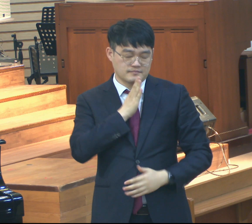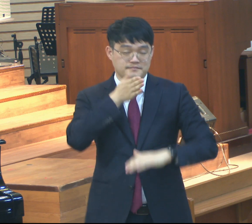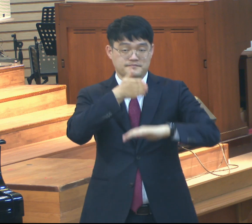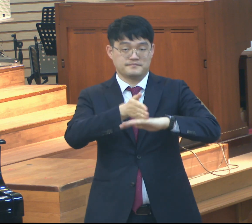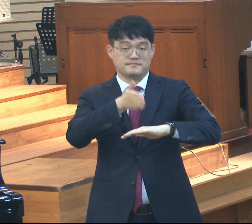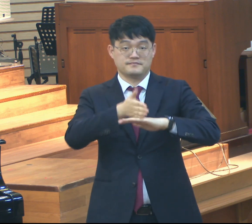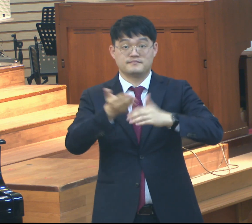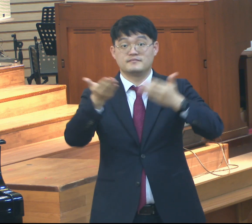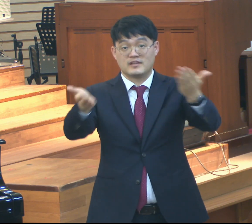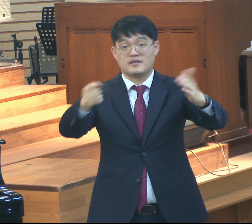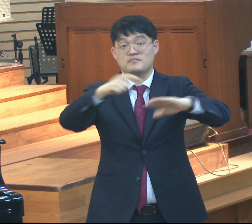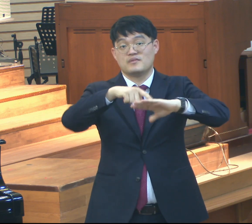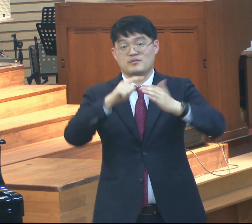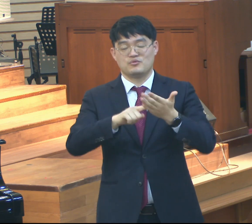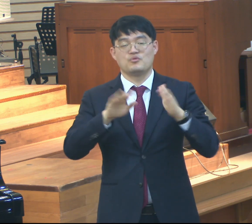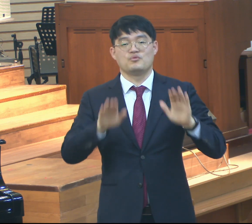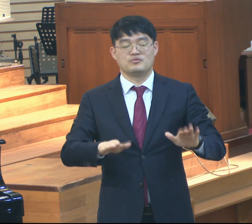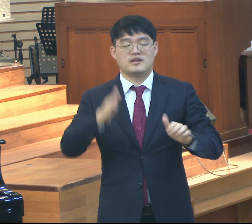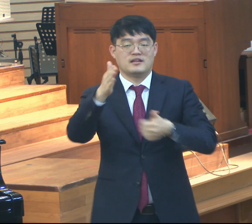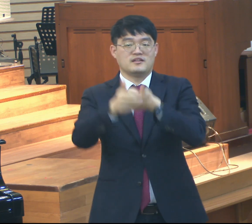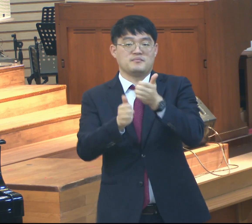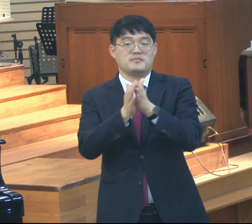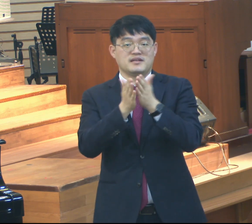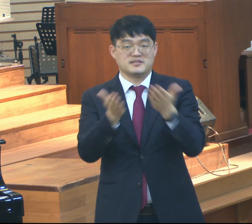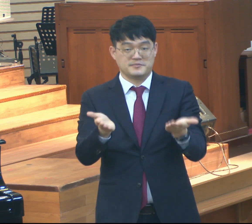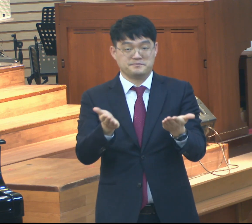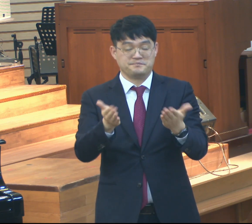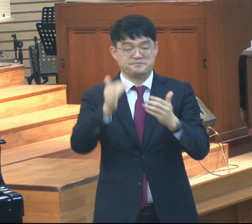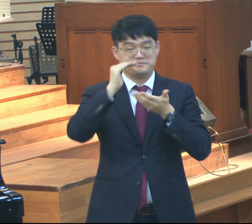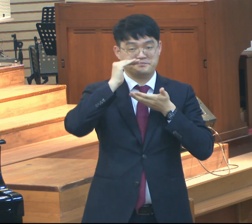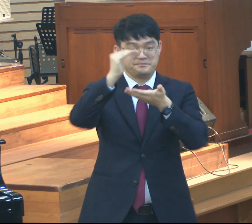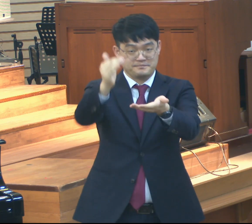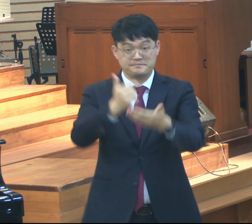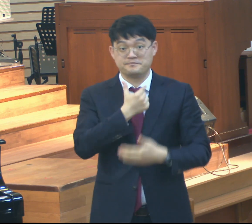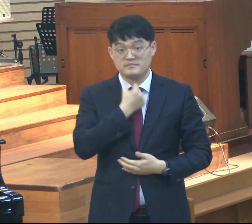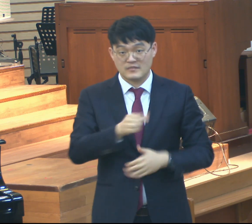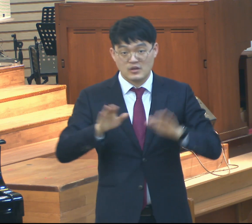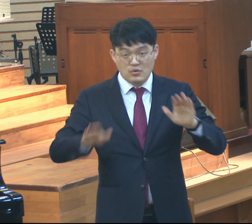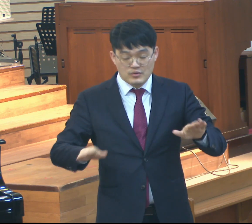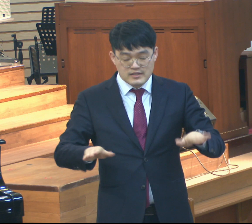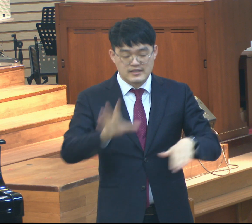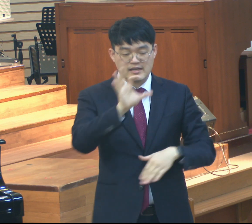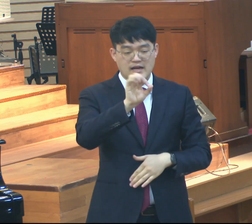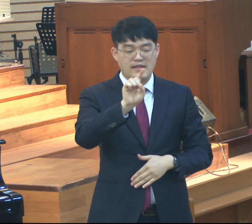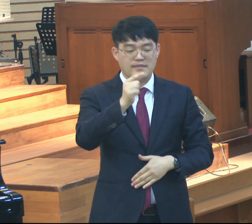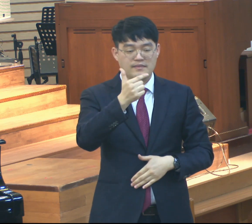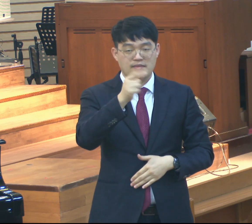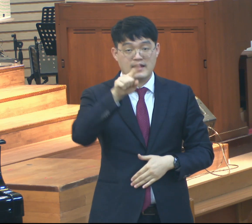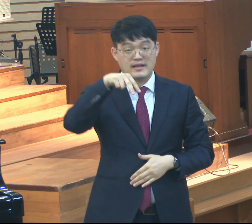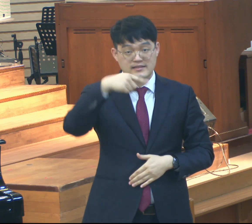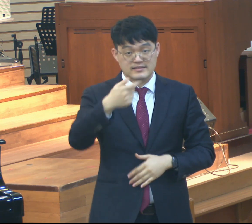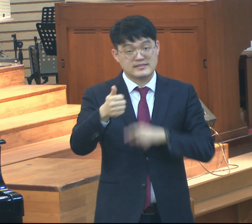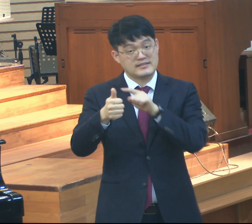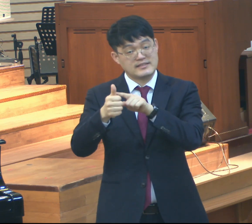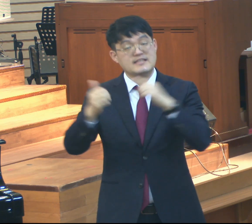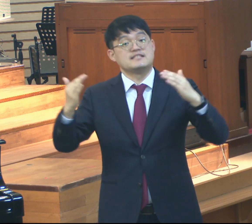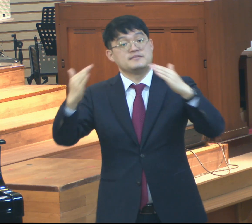마음으로 오늘도 말씀을 전하겠습니다. 오늘 본문 말씀 안나스의 집에서 일어난 일들을 담고 있는데 이